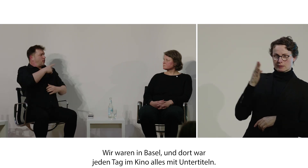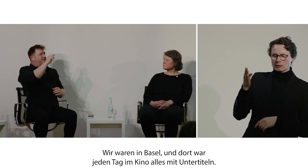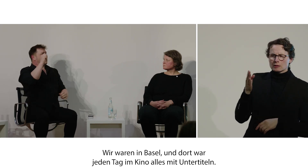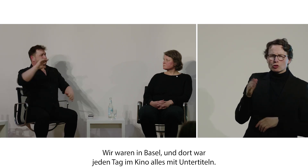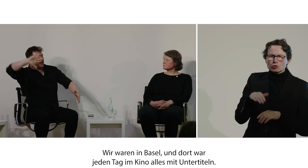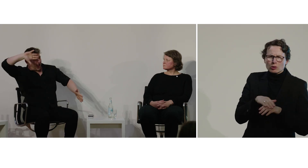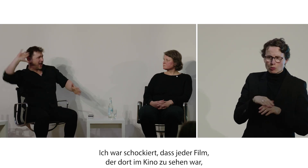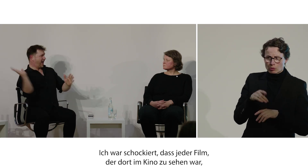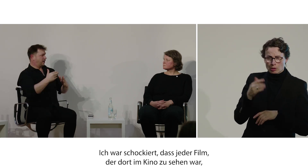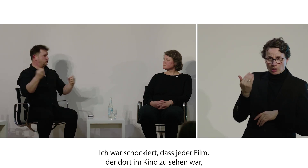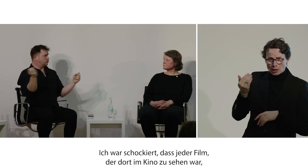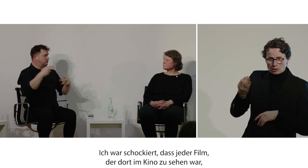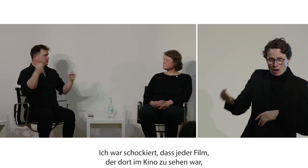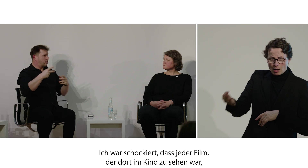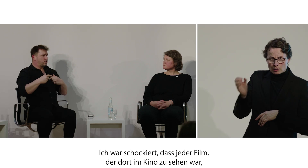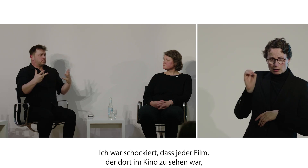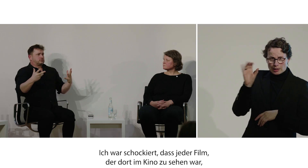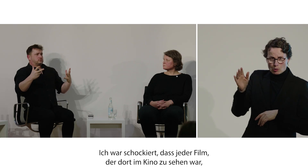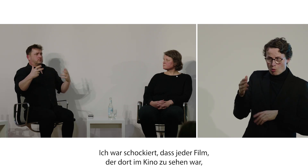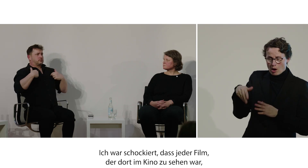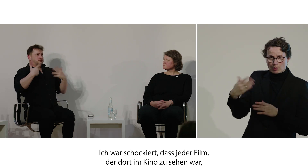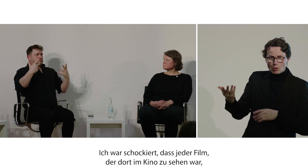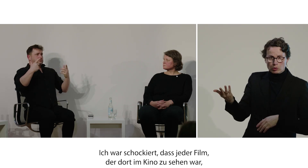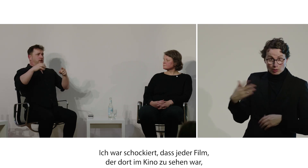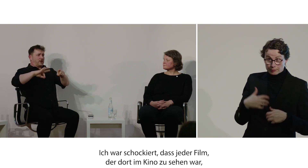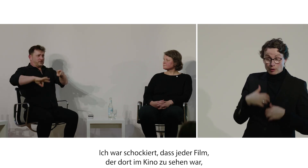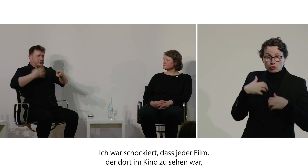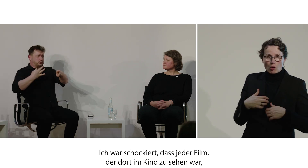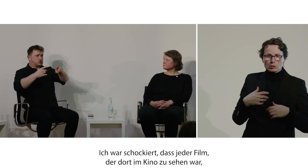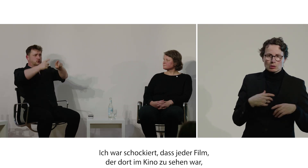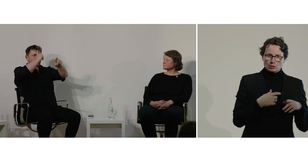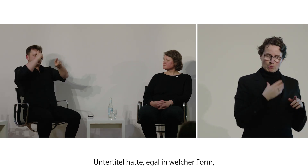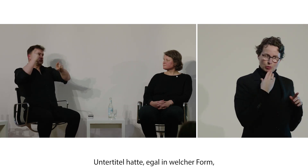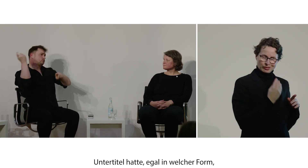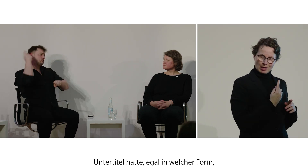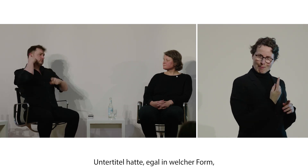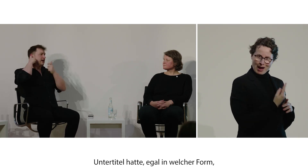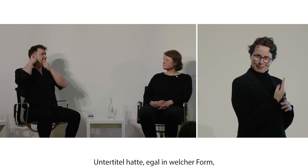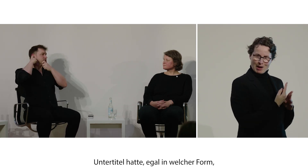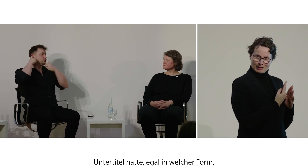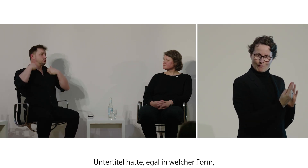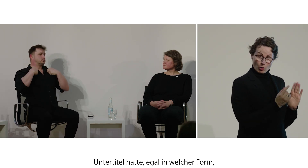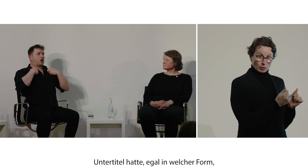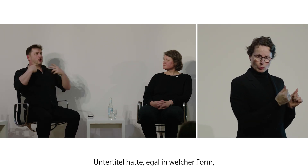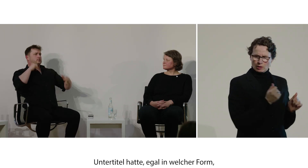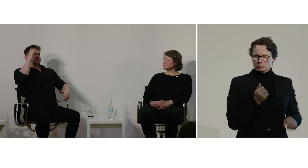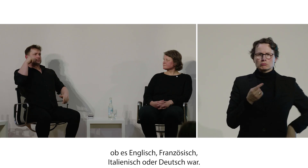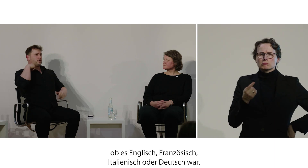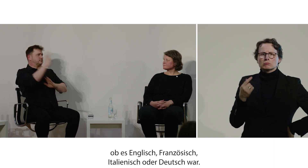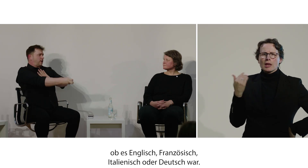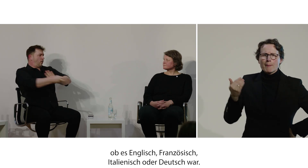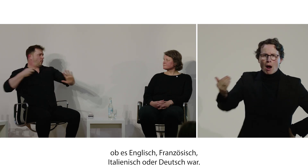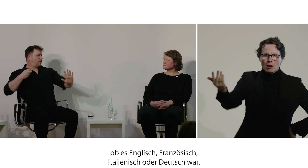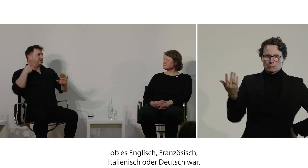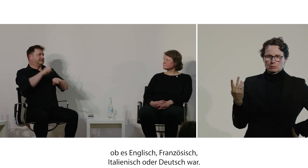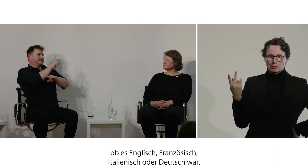im Kino alles mit Untertitel. Ich war wirklich schockiert, dass jeder Film, der dort im Kino zu sehen war, Untertitel. Und egal in welcher Form, ob